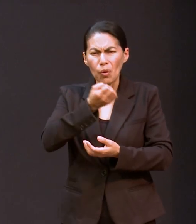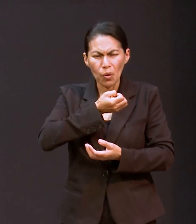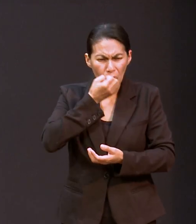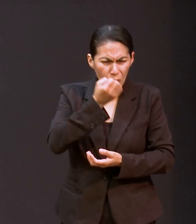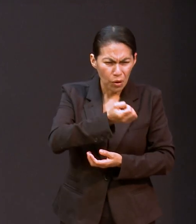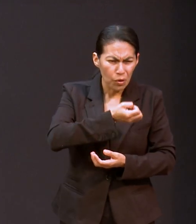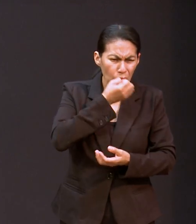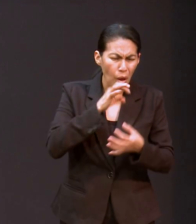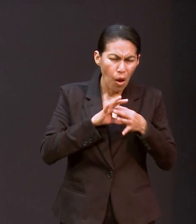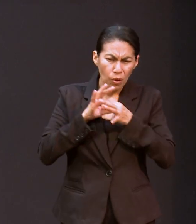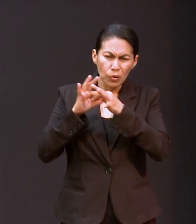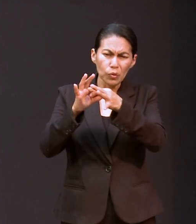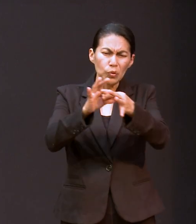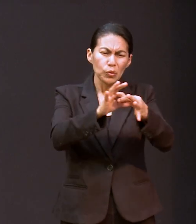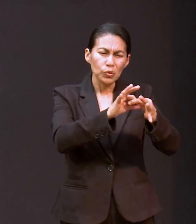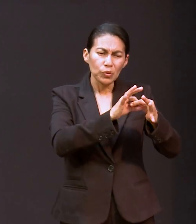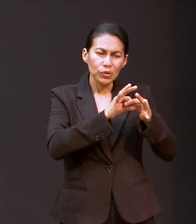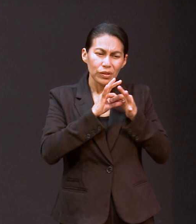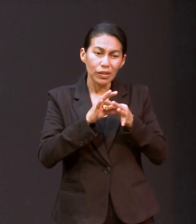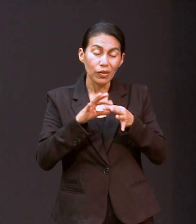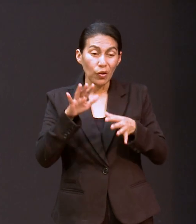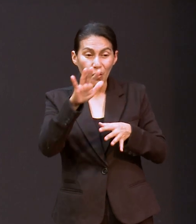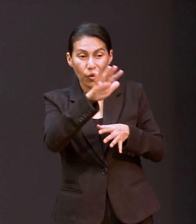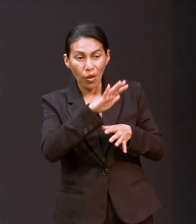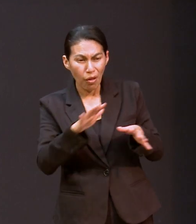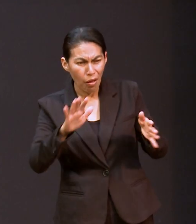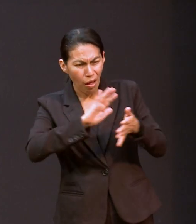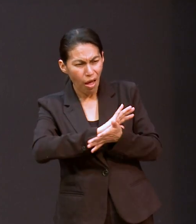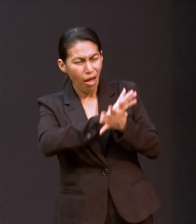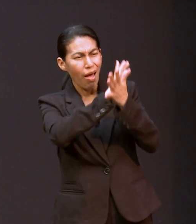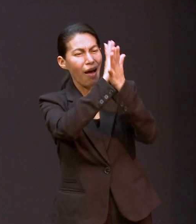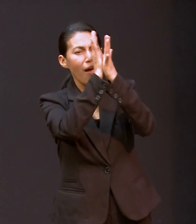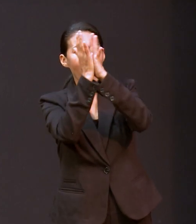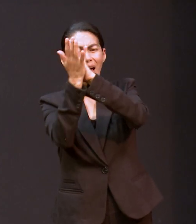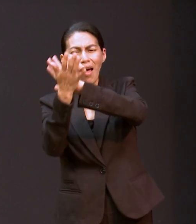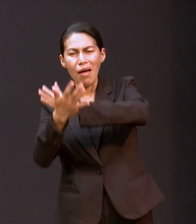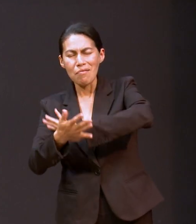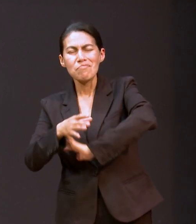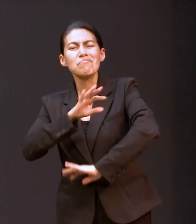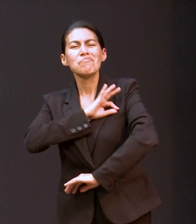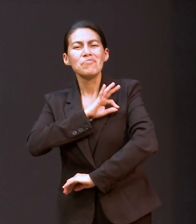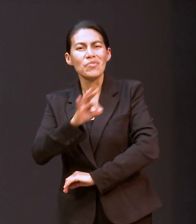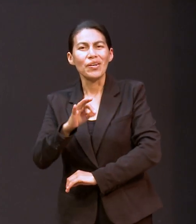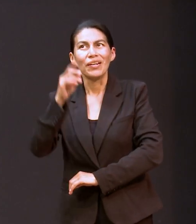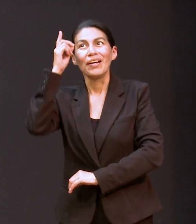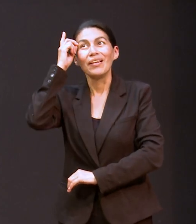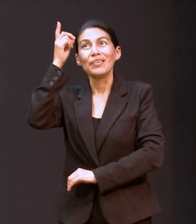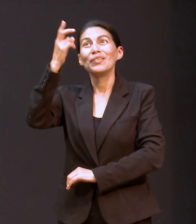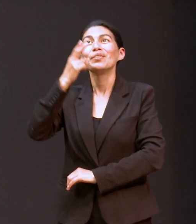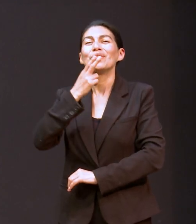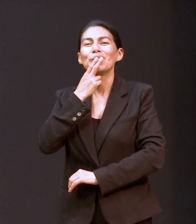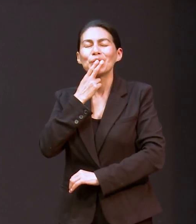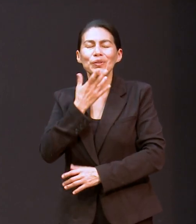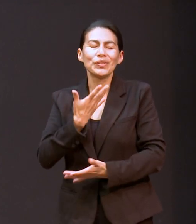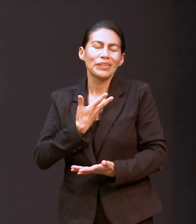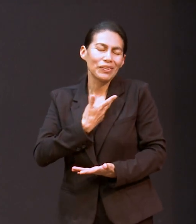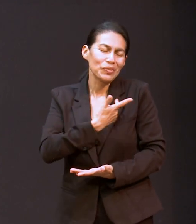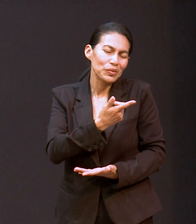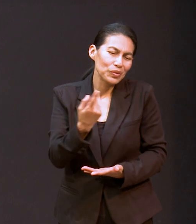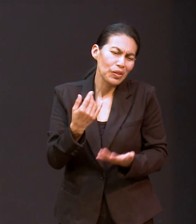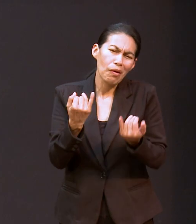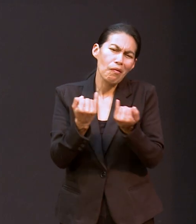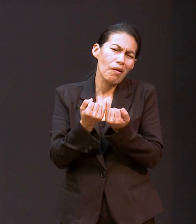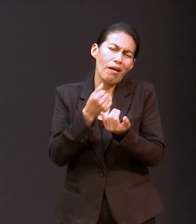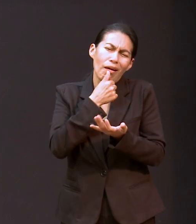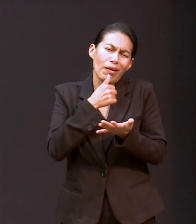parezca unidos podemos hacer la diferencia Dios nos toma como instrumentos como